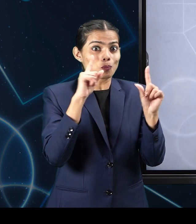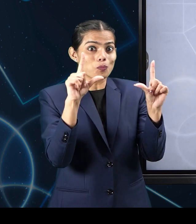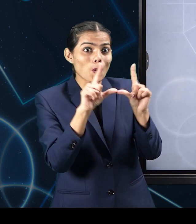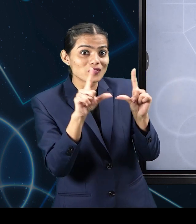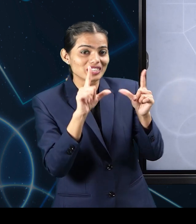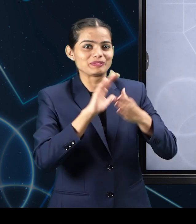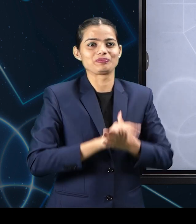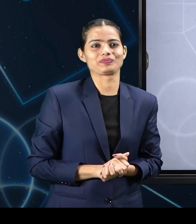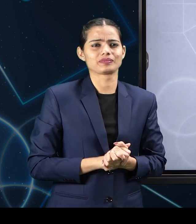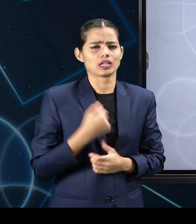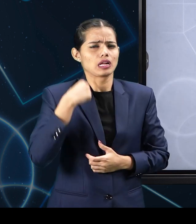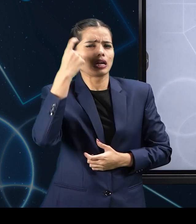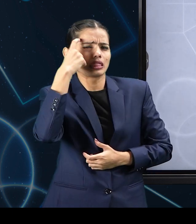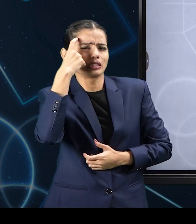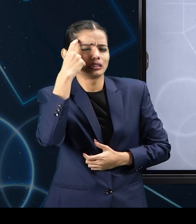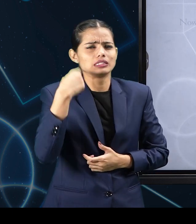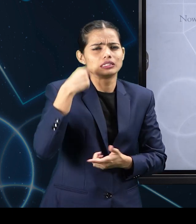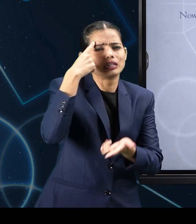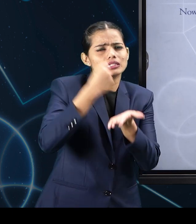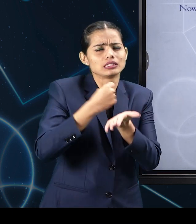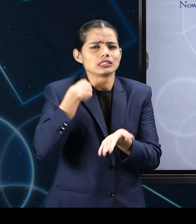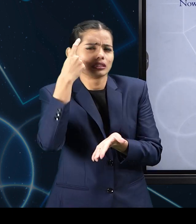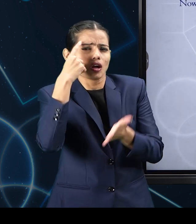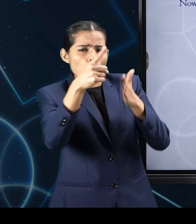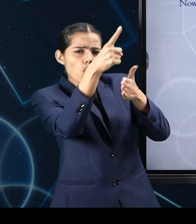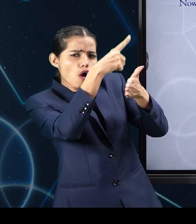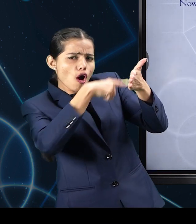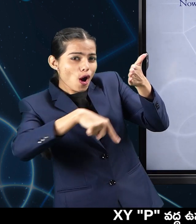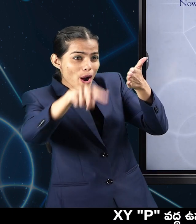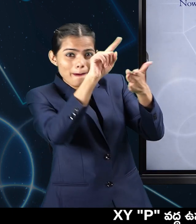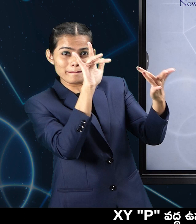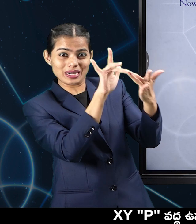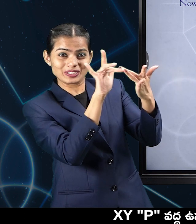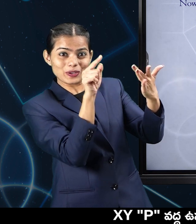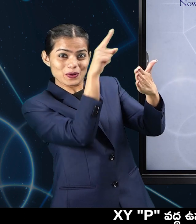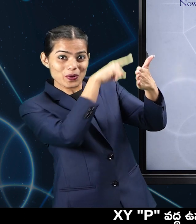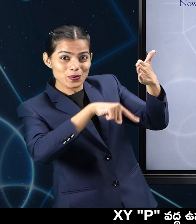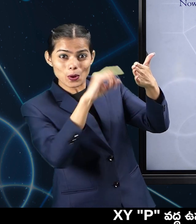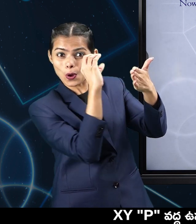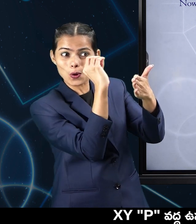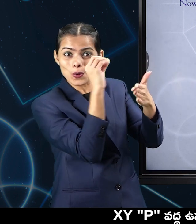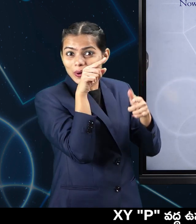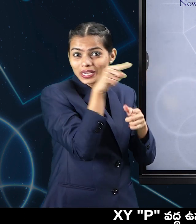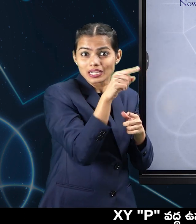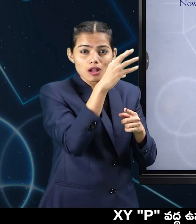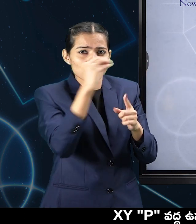సిద్ధాంత రుజువు: O కేంద్రం మరియు XY P వద్ద ఉన్న వృత్తానికి టాంజెంట్గా ఉన్న